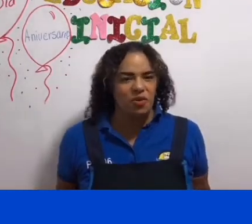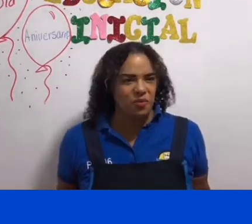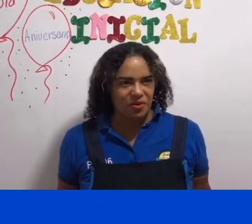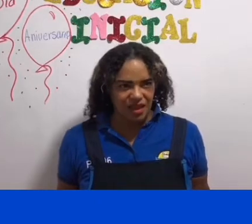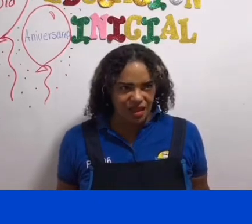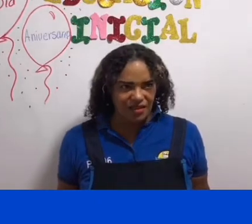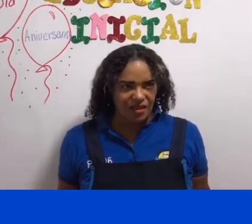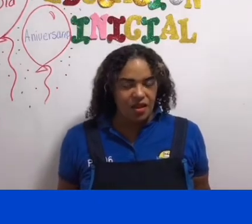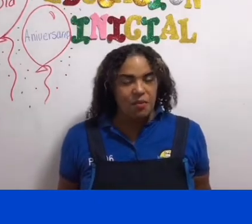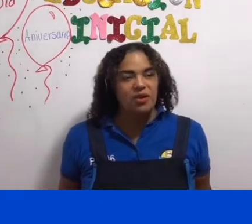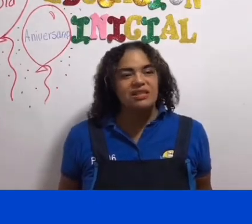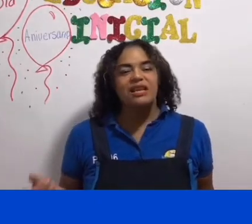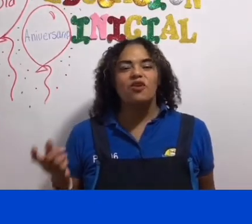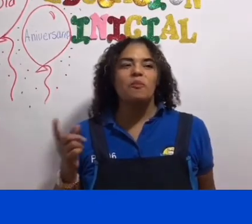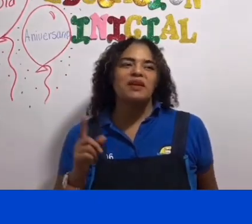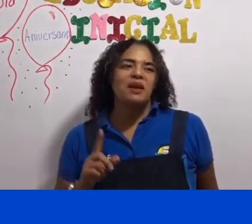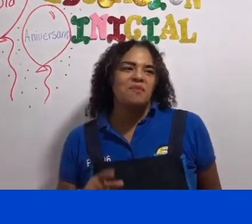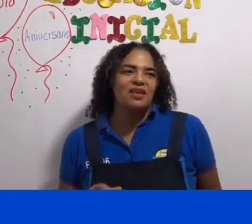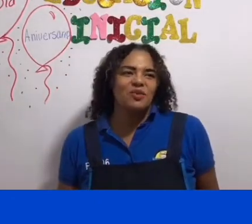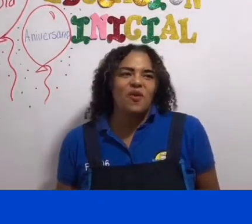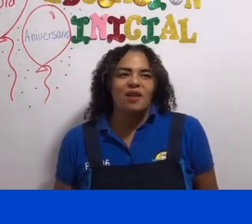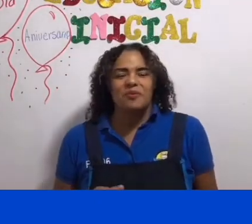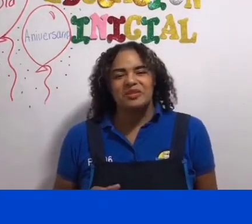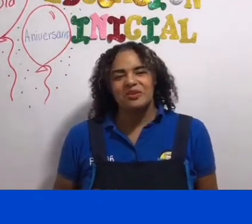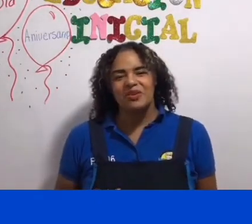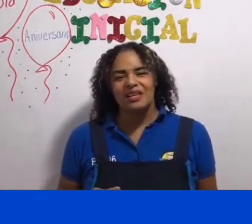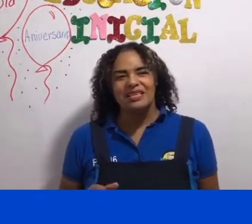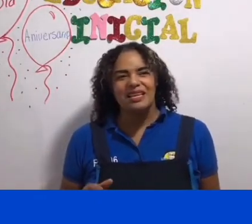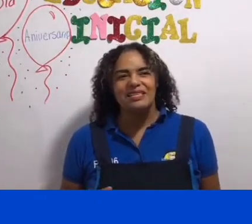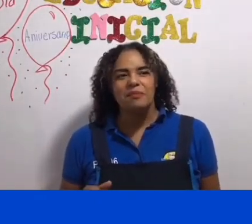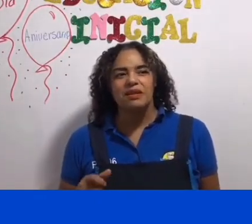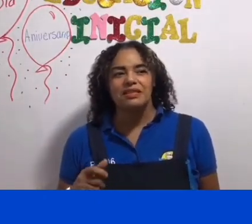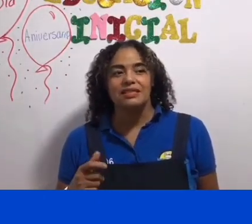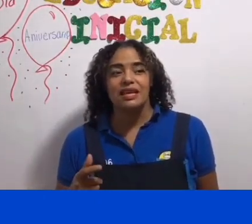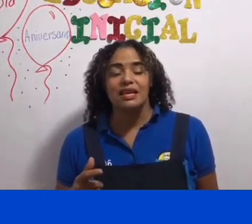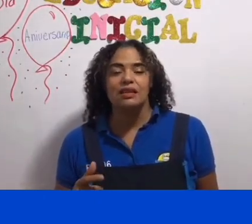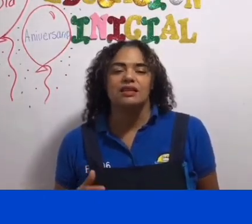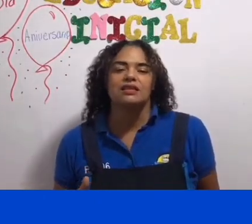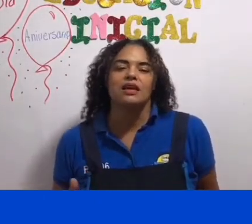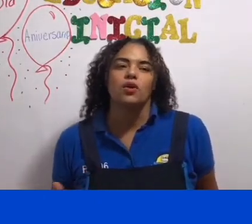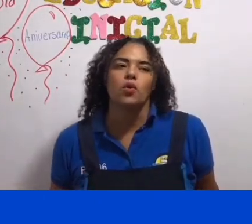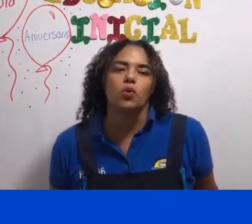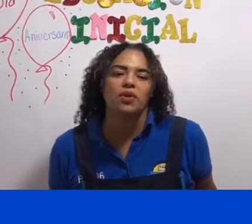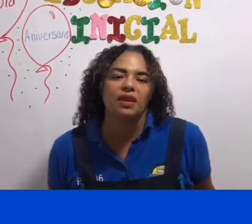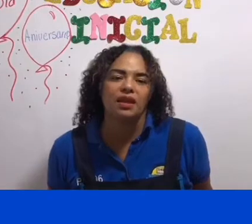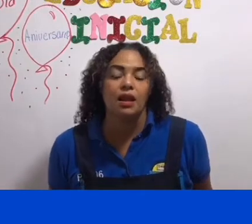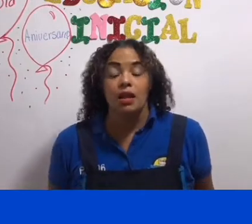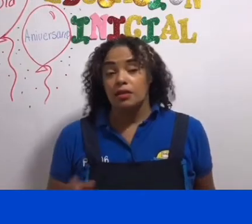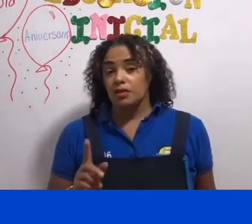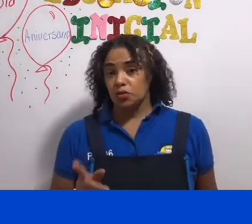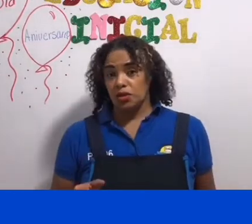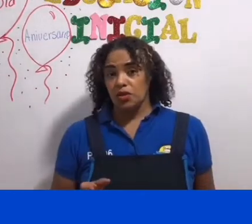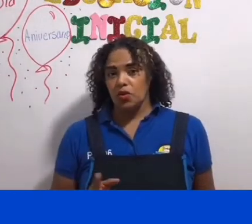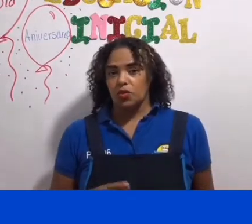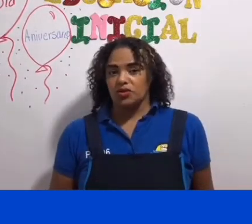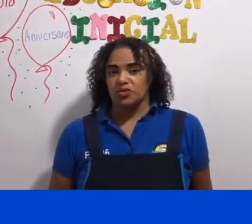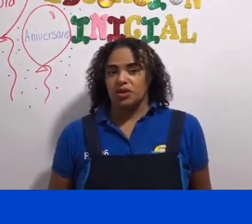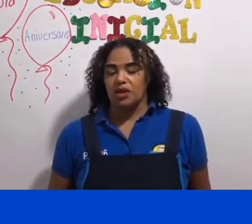importante porque es el acompañamiento al proceso de la enseñanza-aprendizaje del desarrollo integral de su niño o de su niña